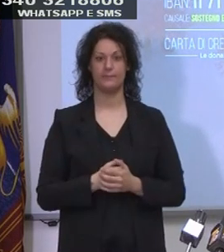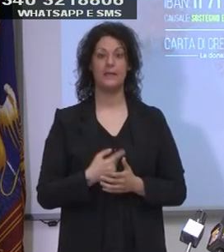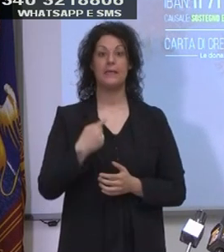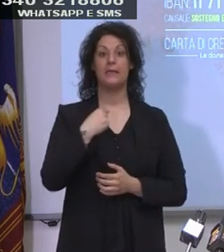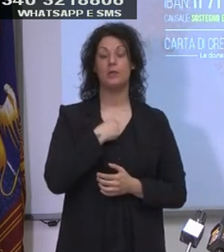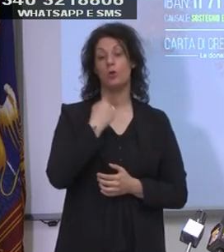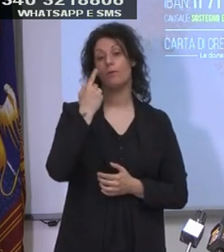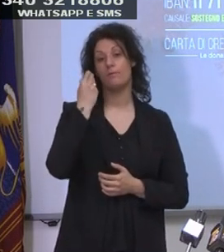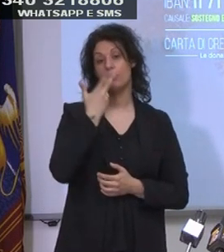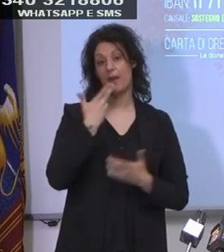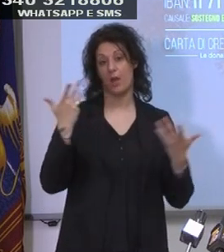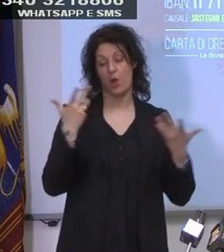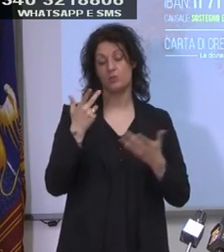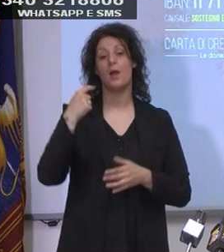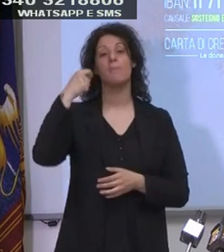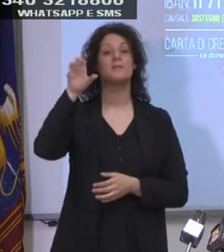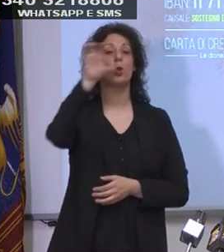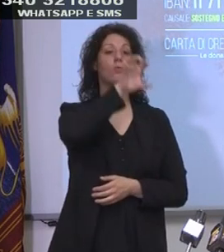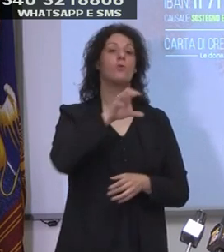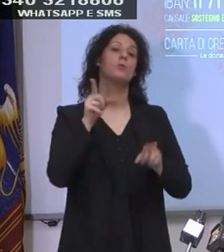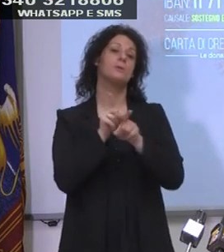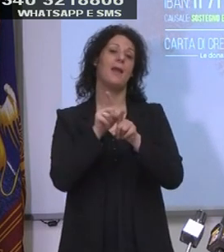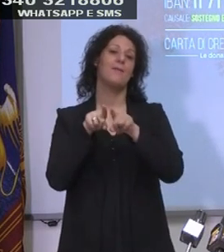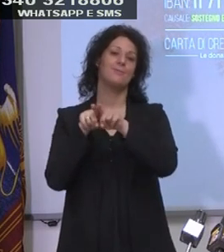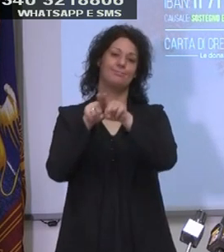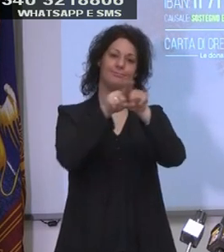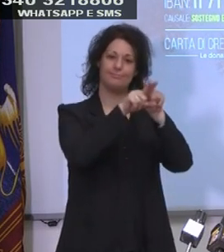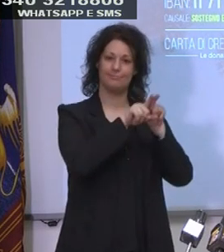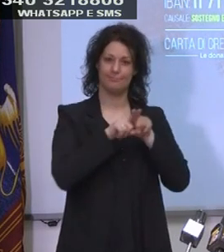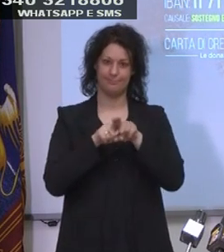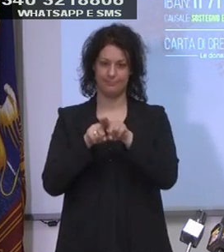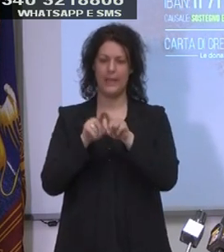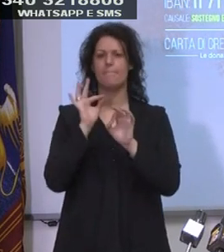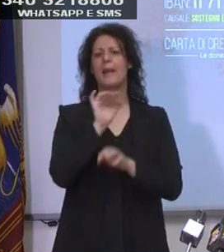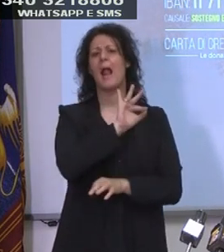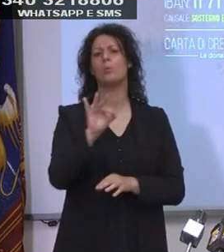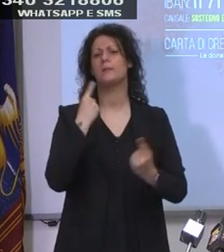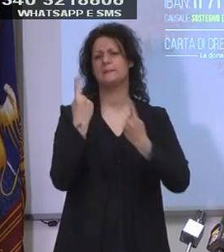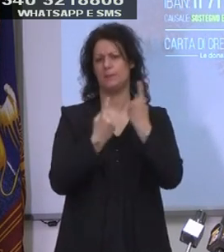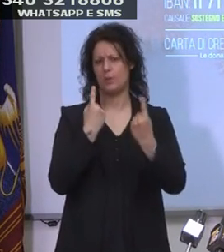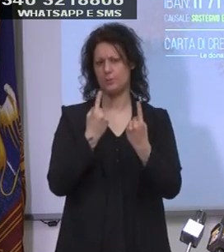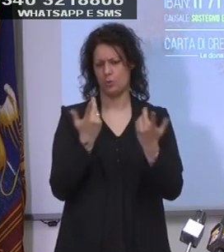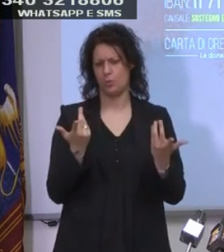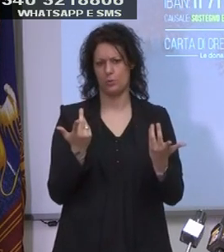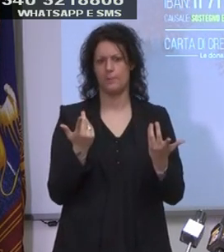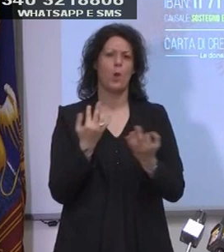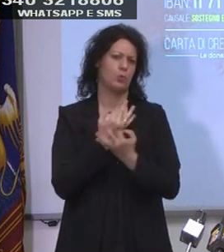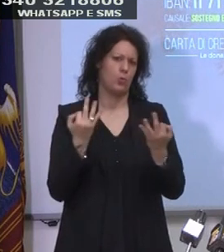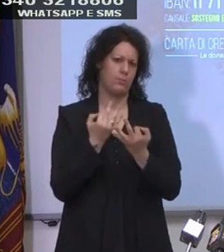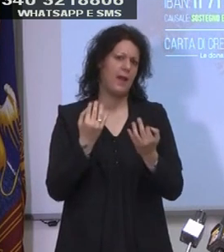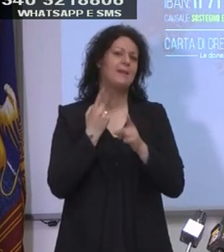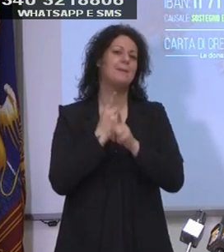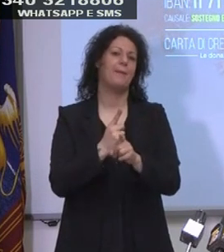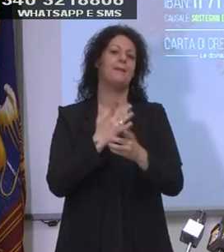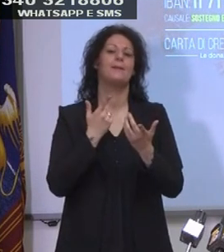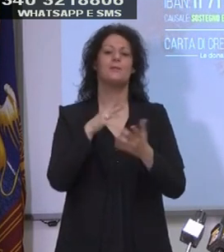tra governatori ci sia un'uniformità rispetto ad alcuni approcci, dopodiché ognuno ha le sue robe, no? Se uno c'ha, non ha le spiagge, ha gli